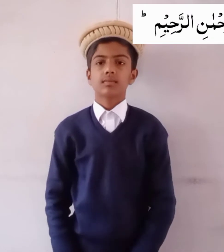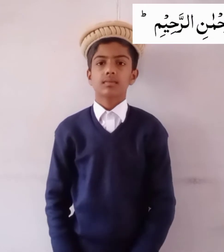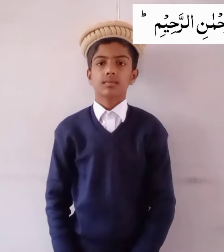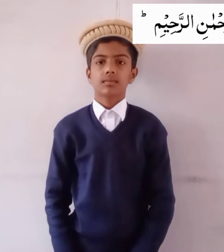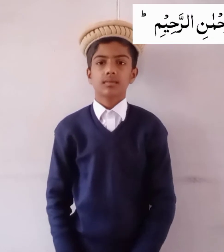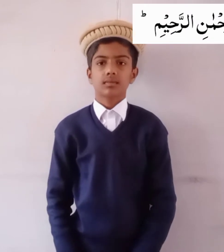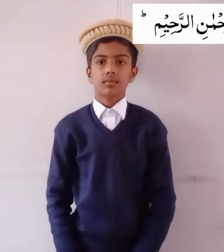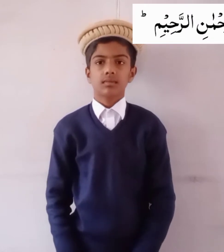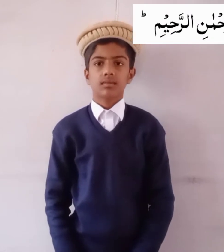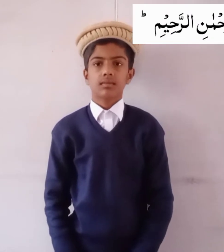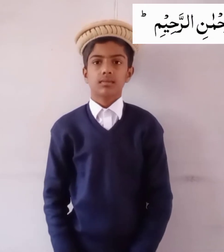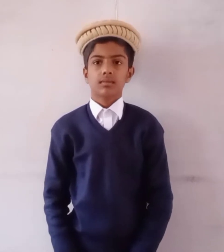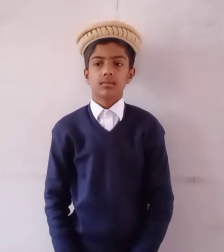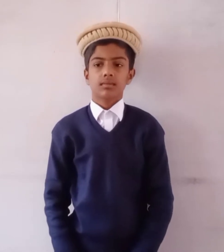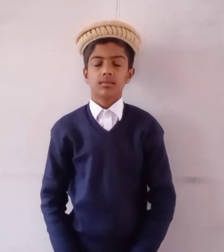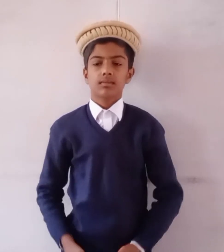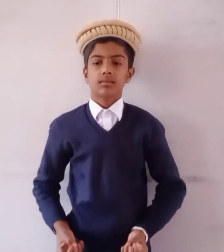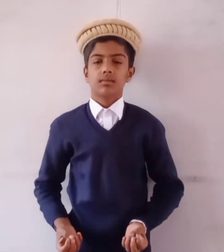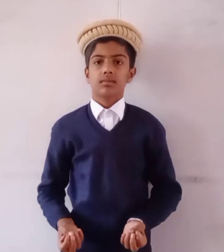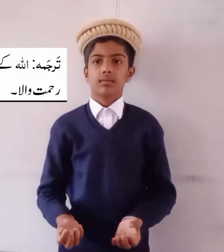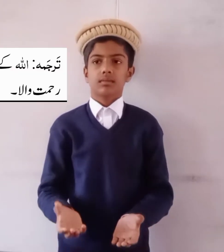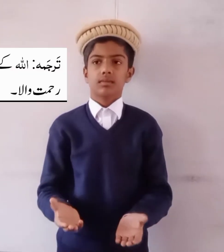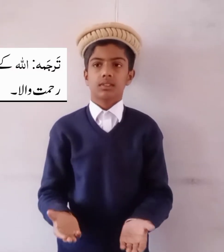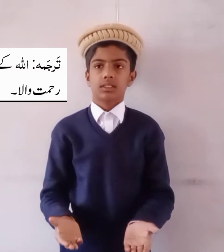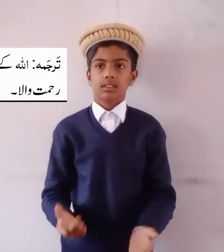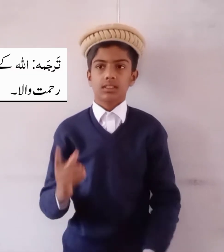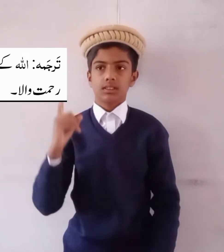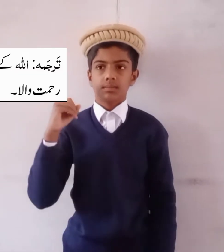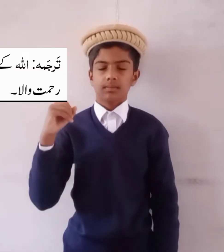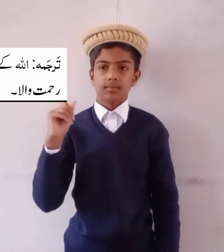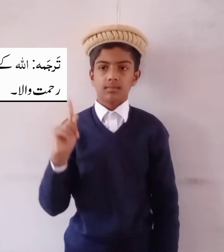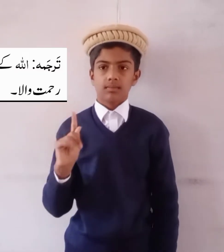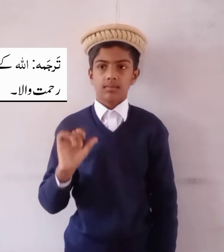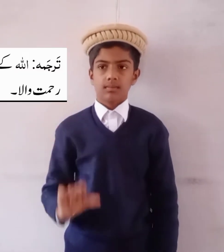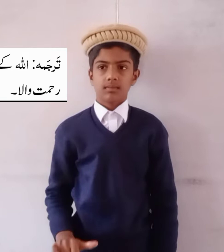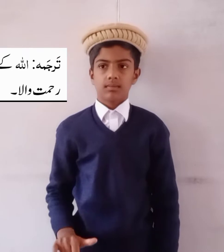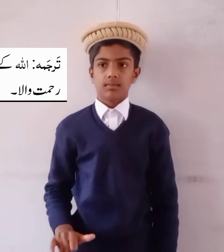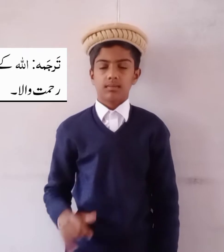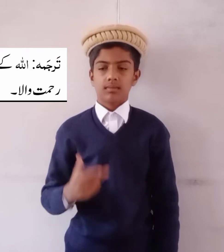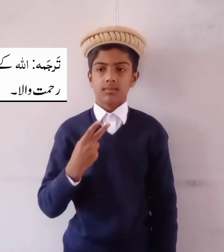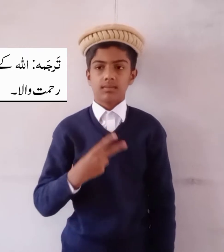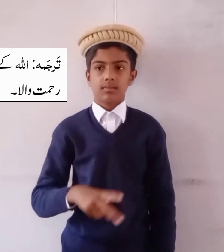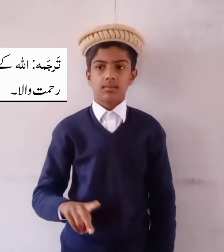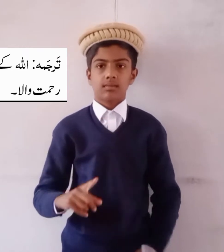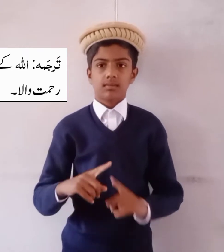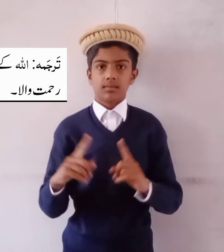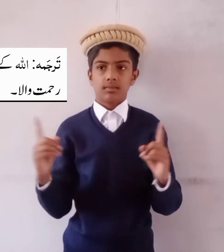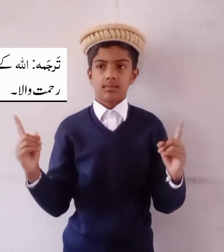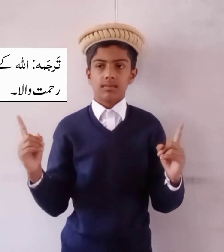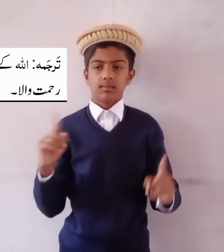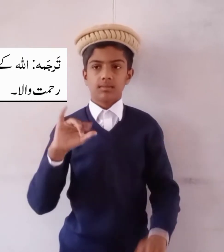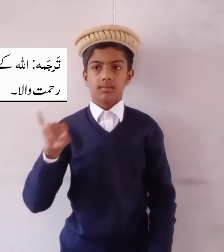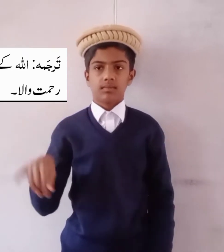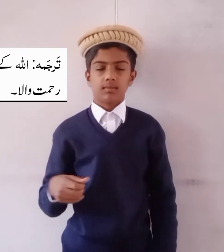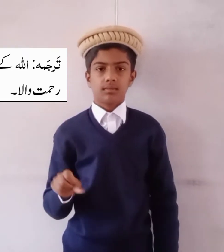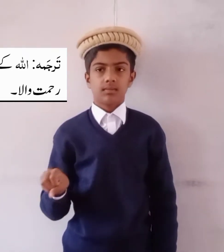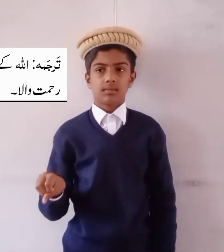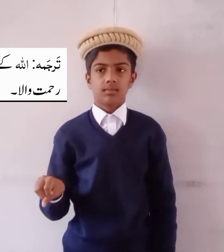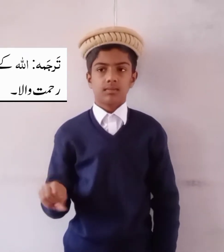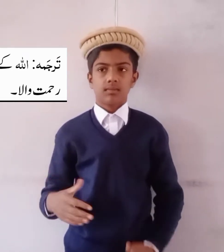الرحیم شروع اللہ کے نام سے جو بڑا